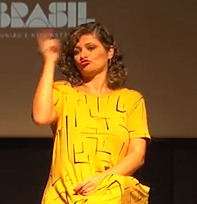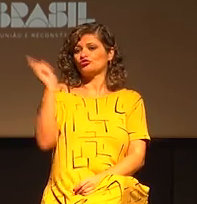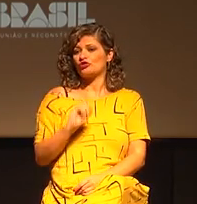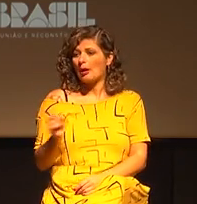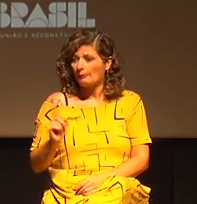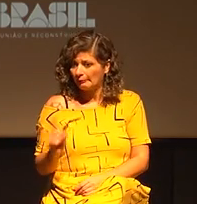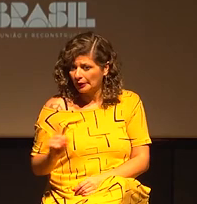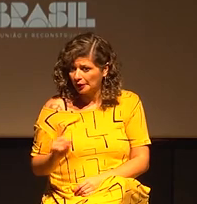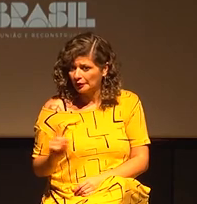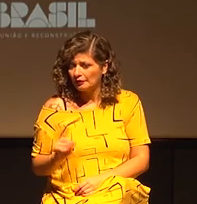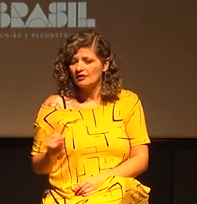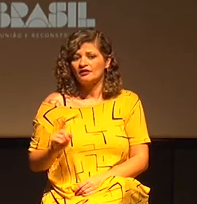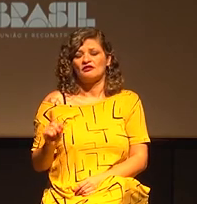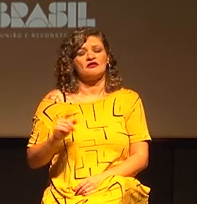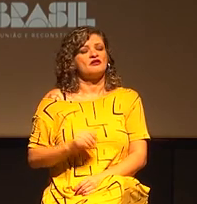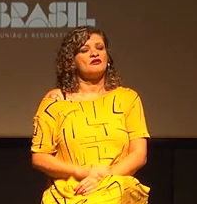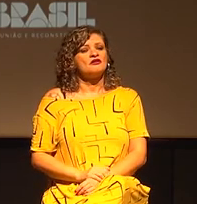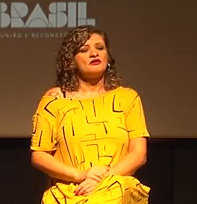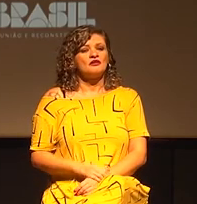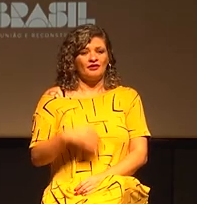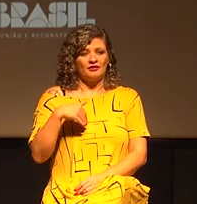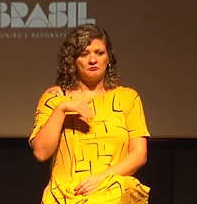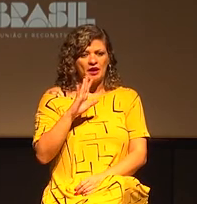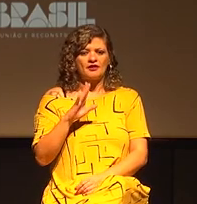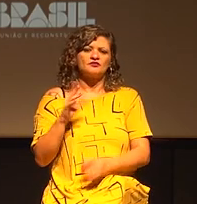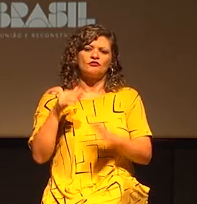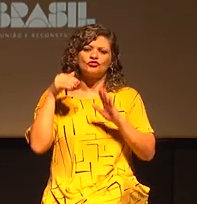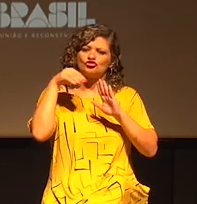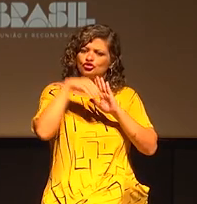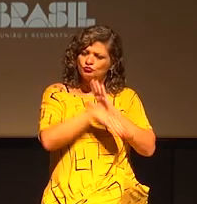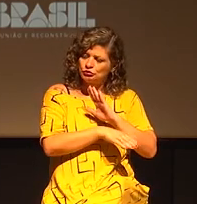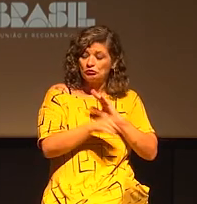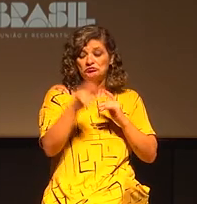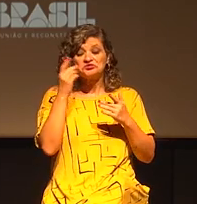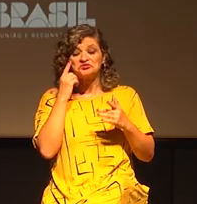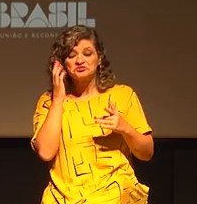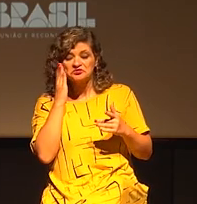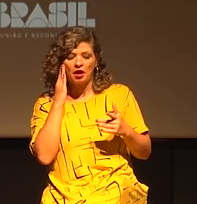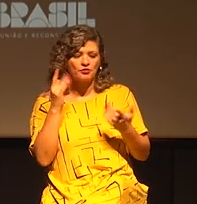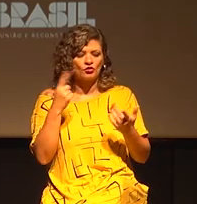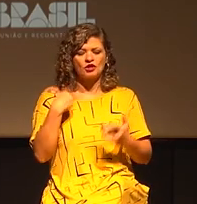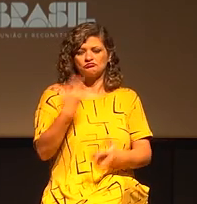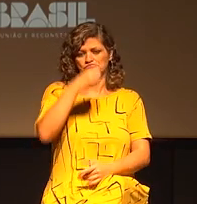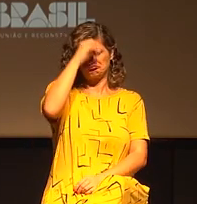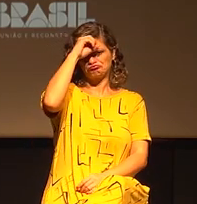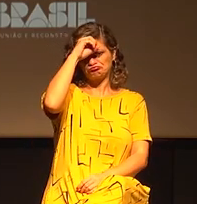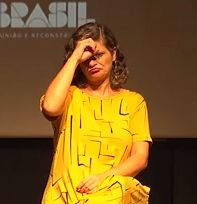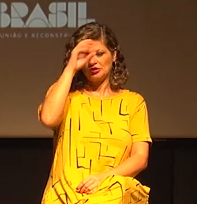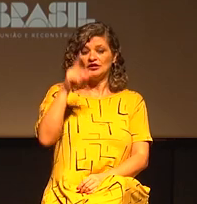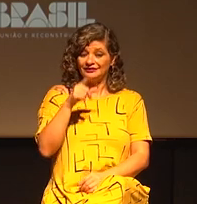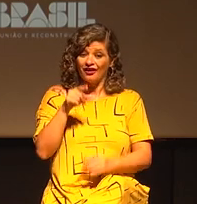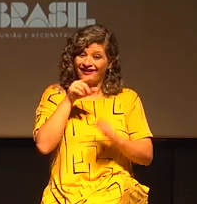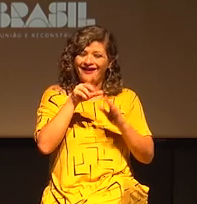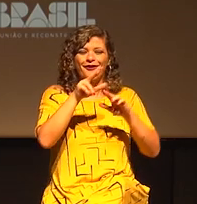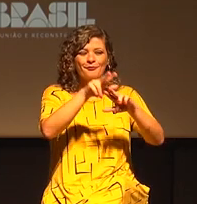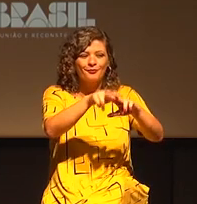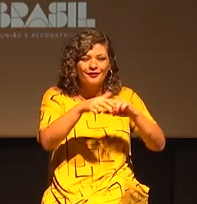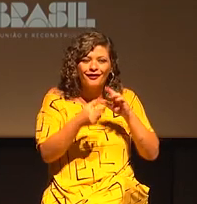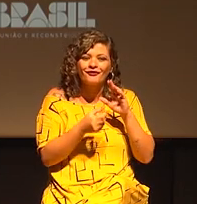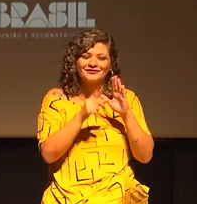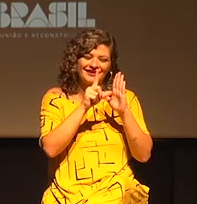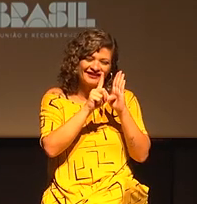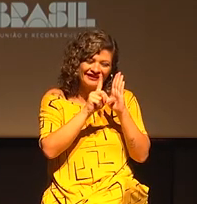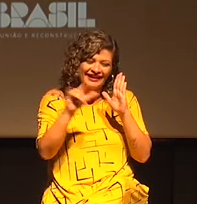da fase de pandemia da covid eh então foi criado por lei um